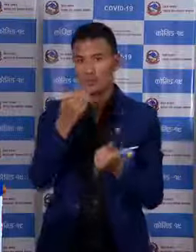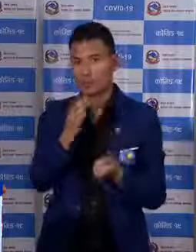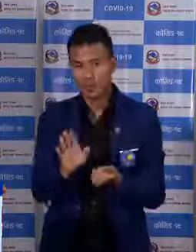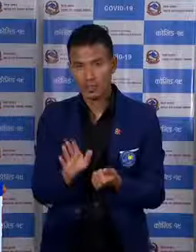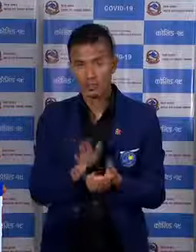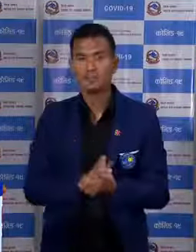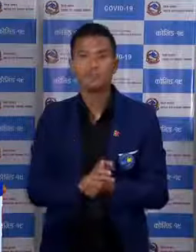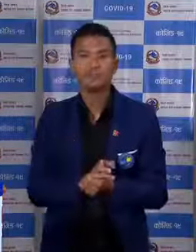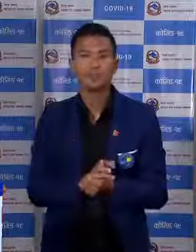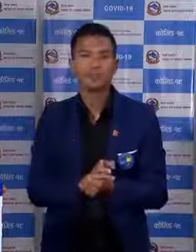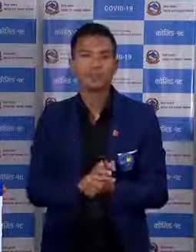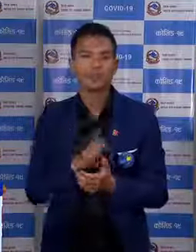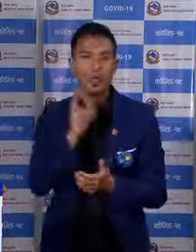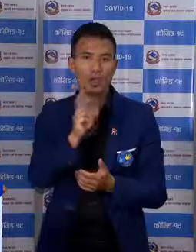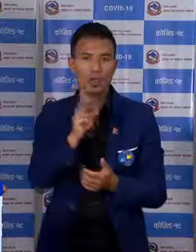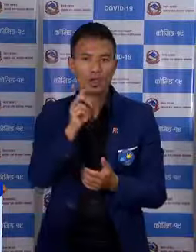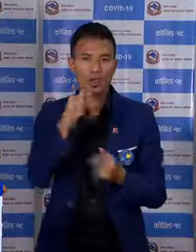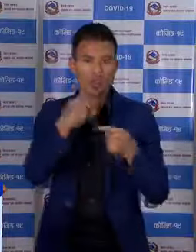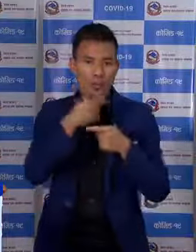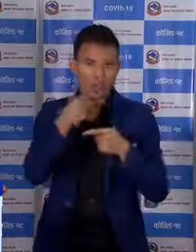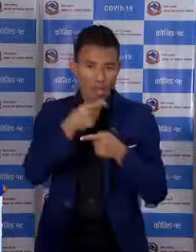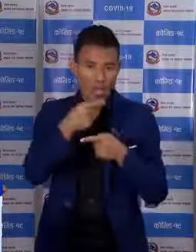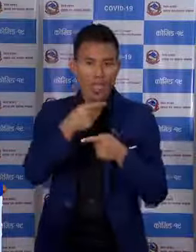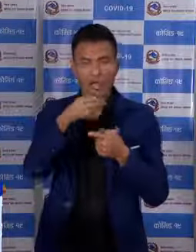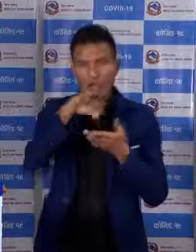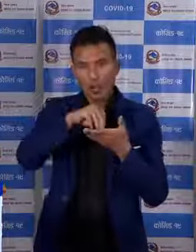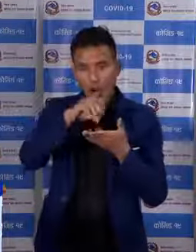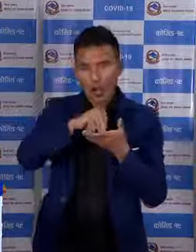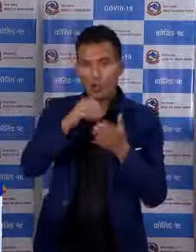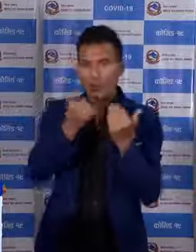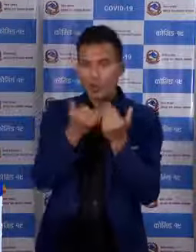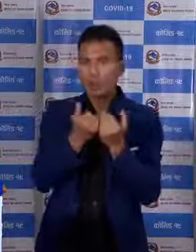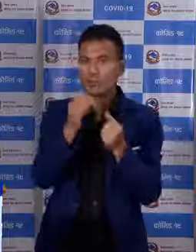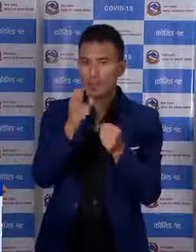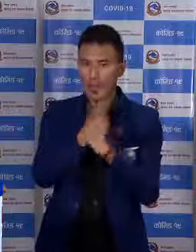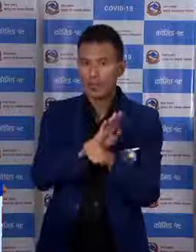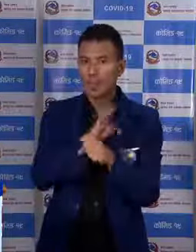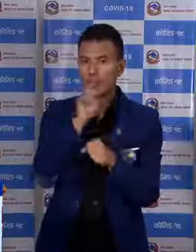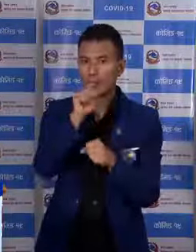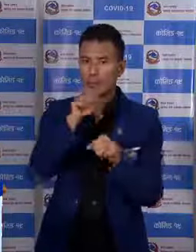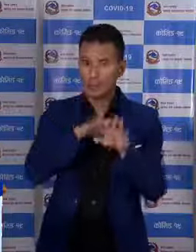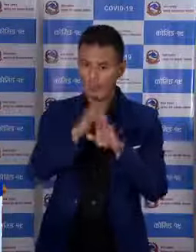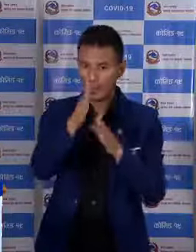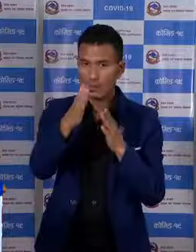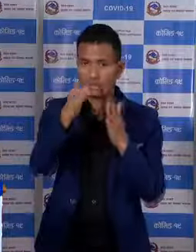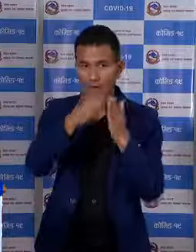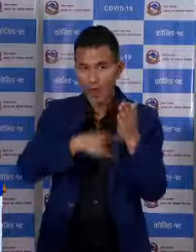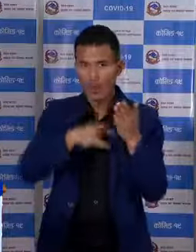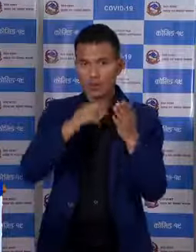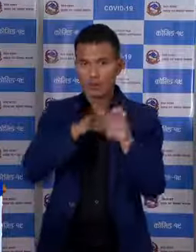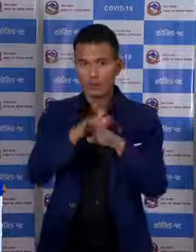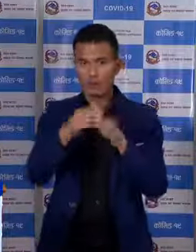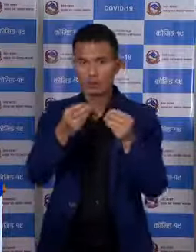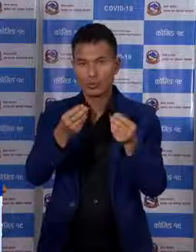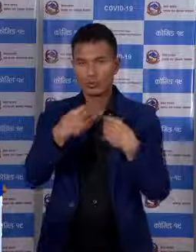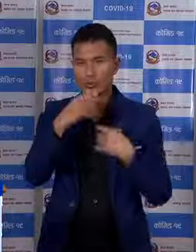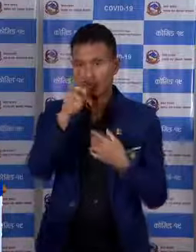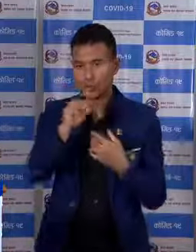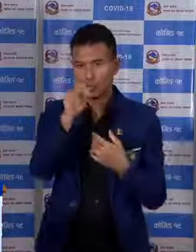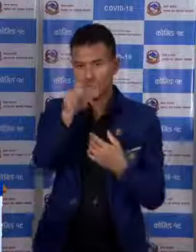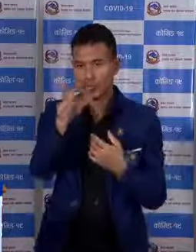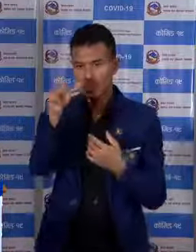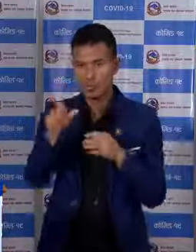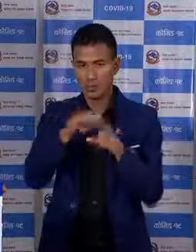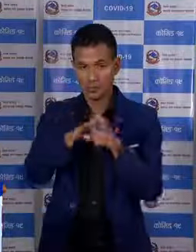छाओ यो नमुना संकलन गरिदा खेरी यहारूले फारमरू पलवब्दगराऊनु पर्णे हों छा वेक्ति